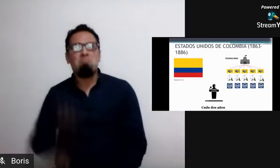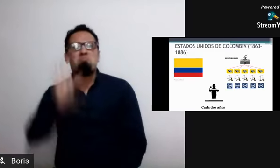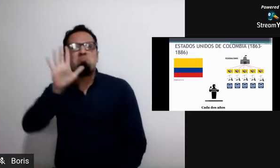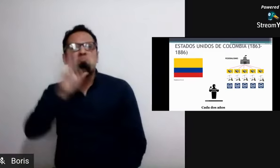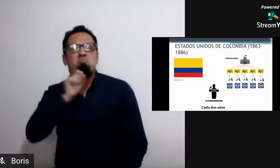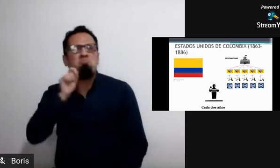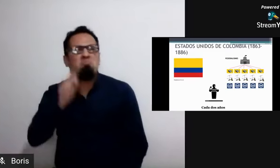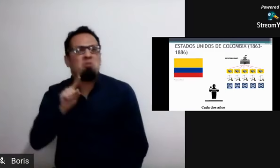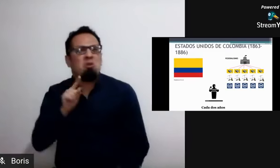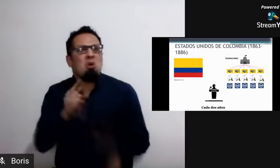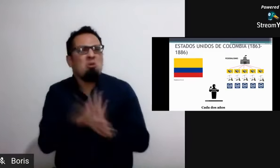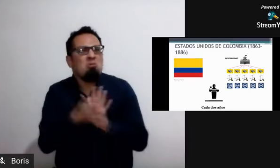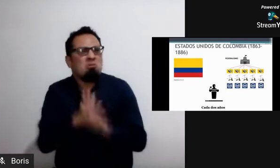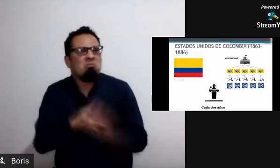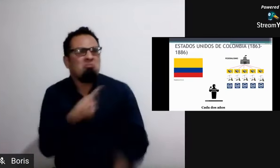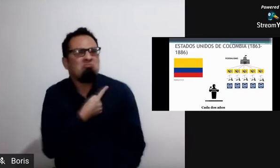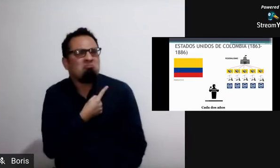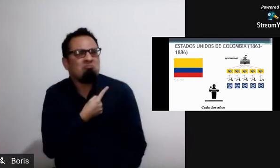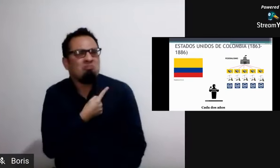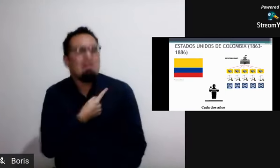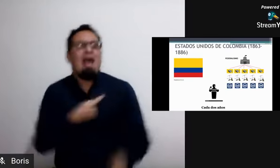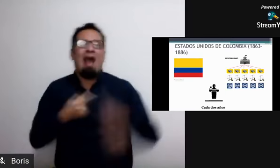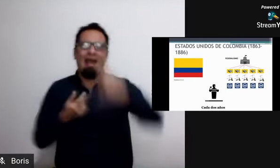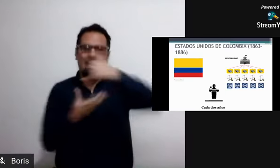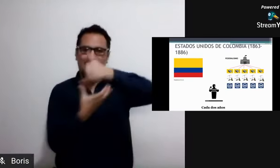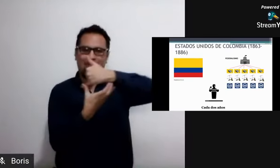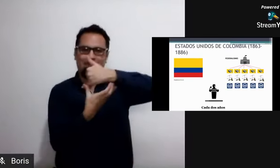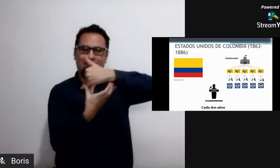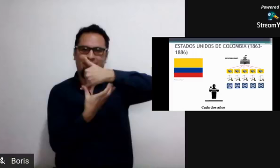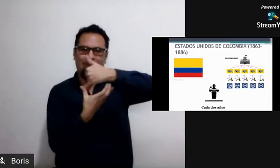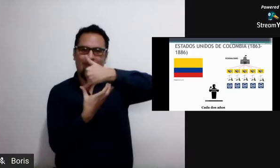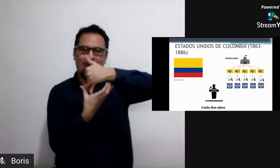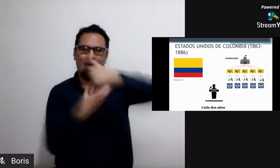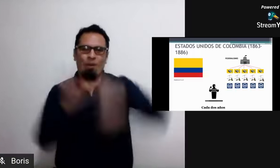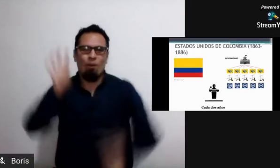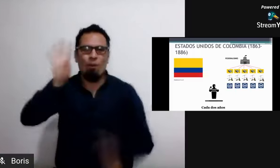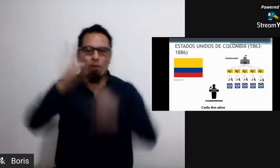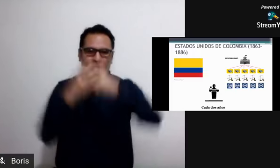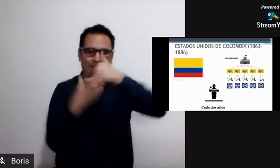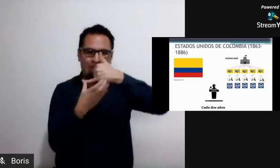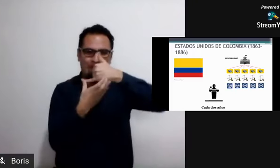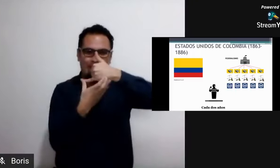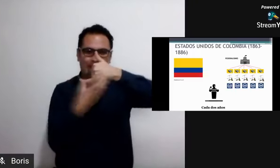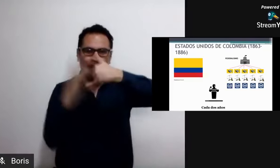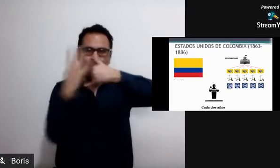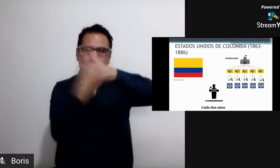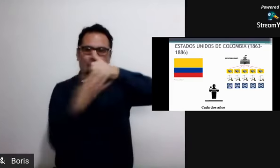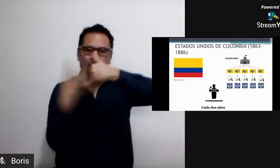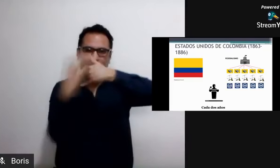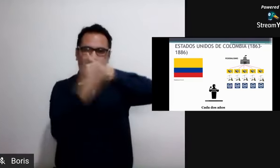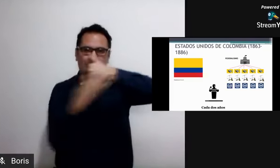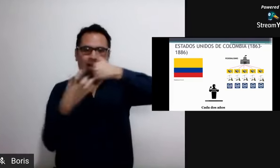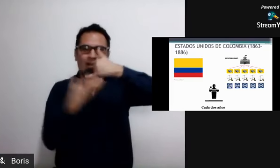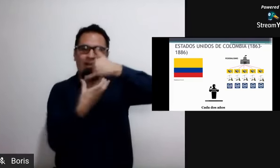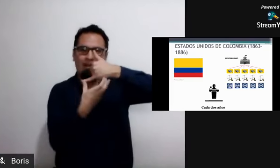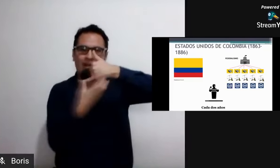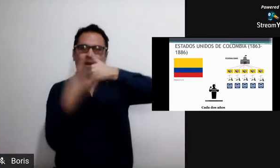Ocurre esto en el año 1863. La seña de los Estados Unidos de Colombia es